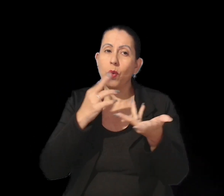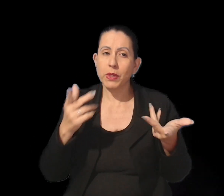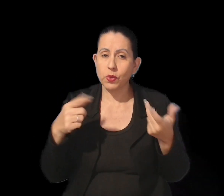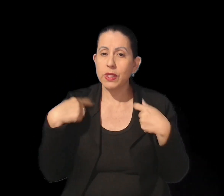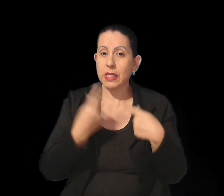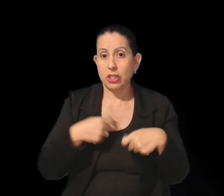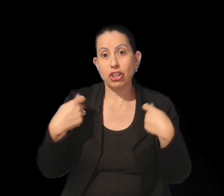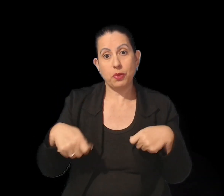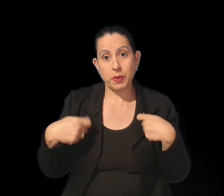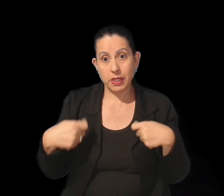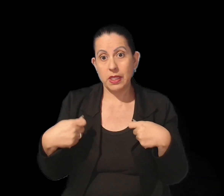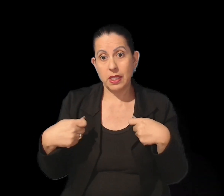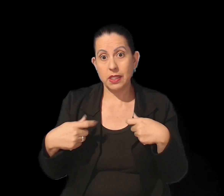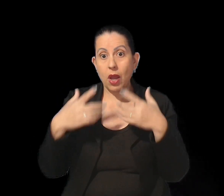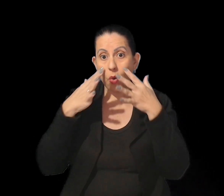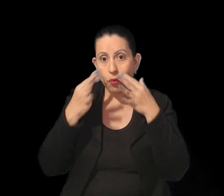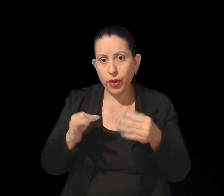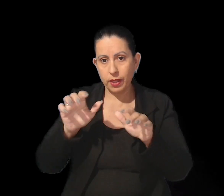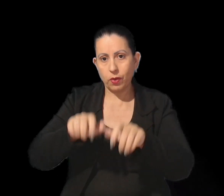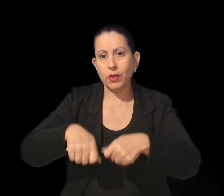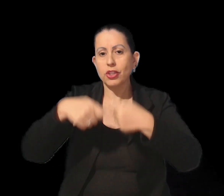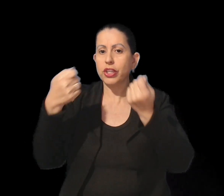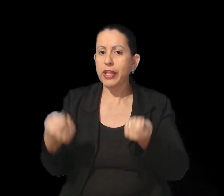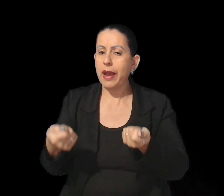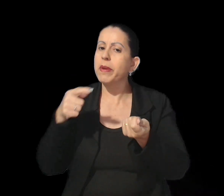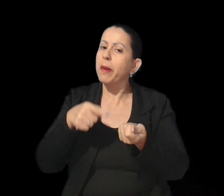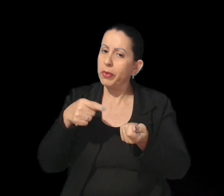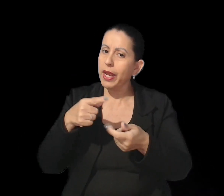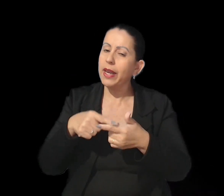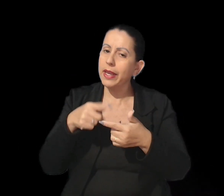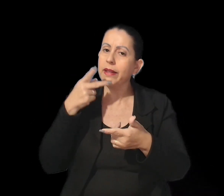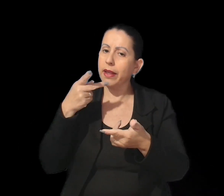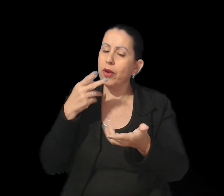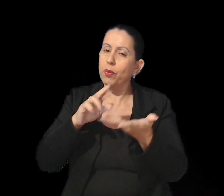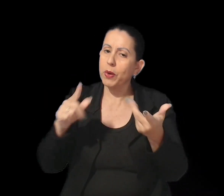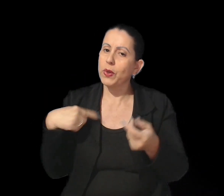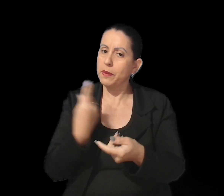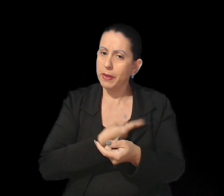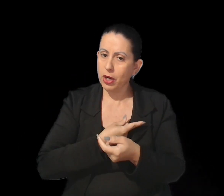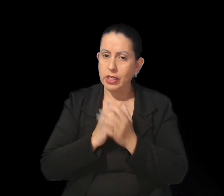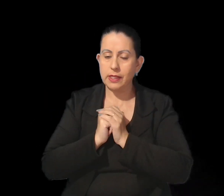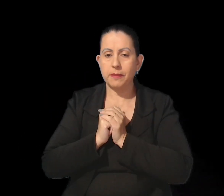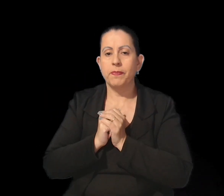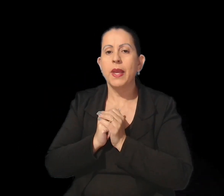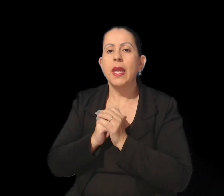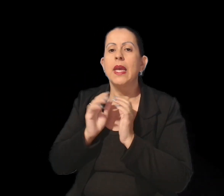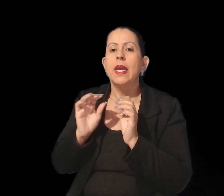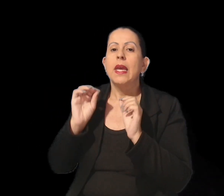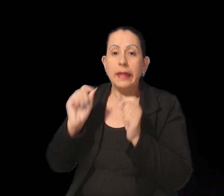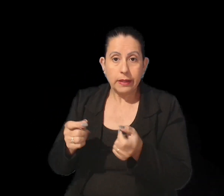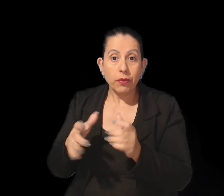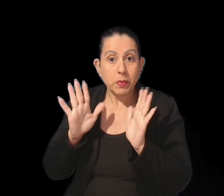algumas coisas que a gente precisa ouvir, então quando a gente abre é porque ali tem alguma coisa para nós. Então vamos